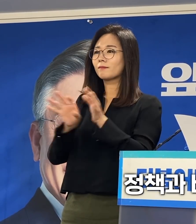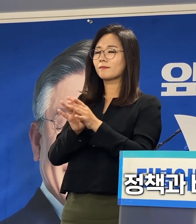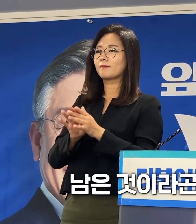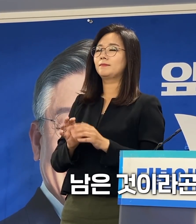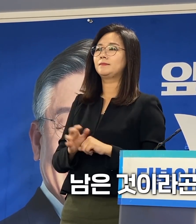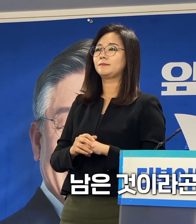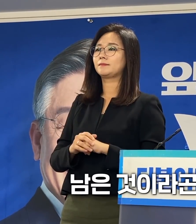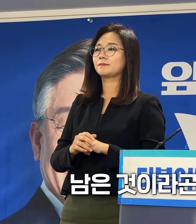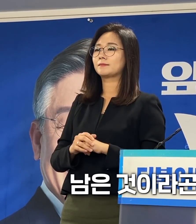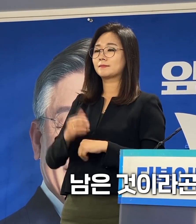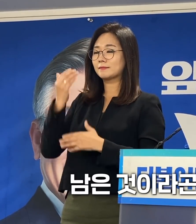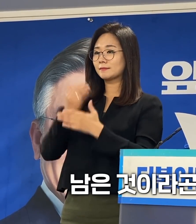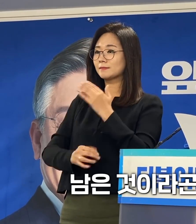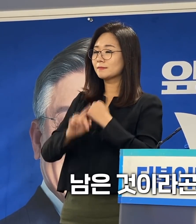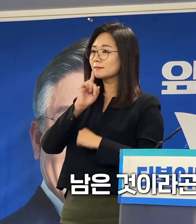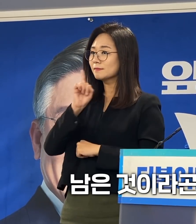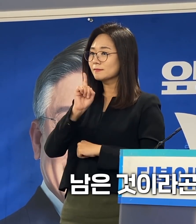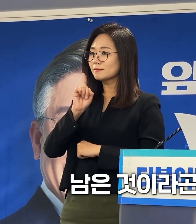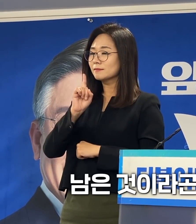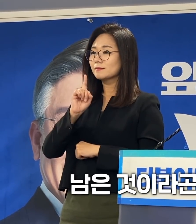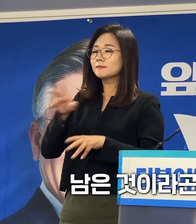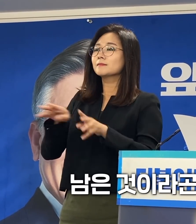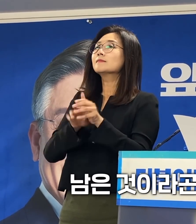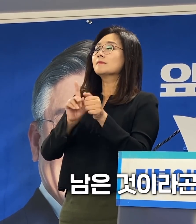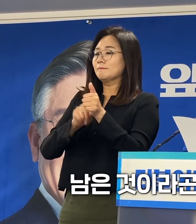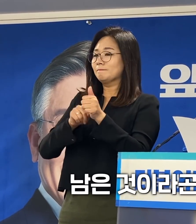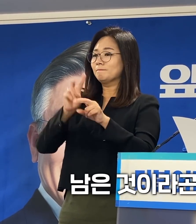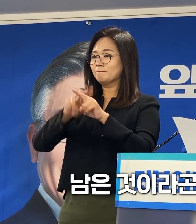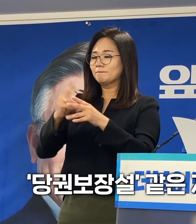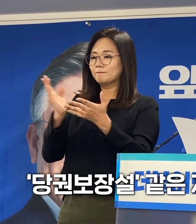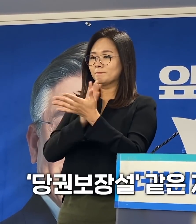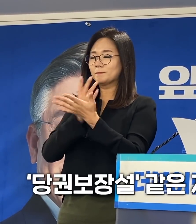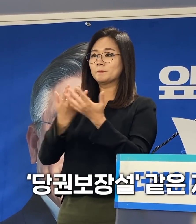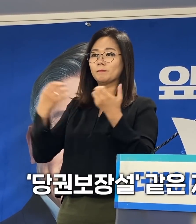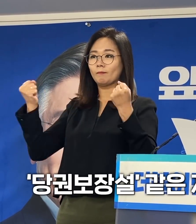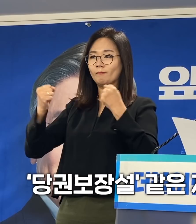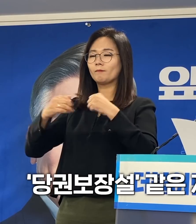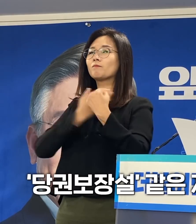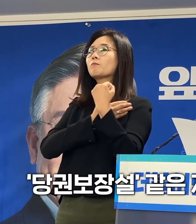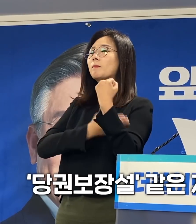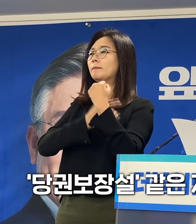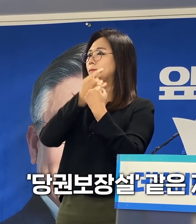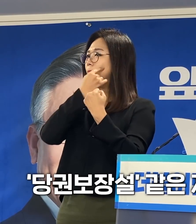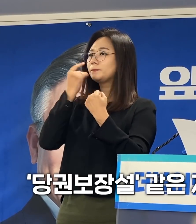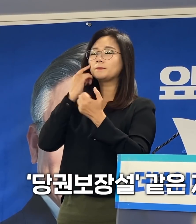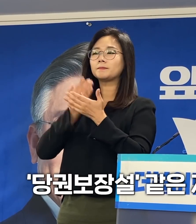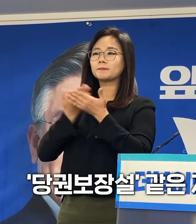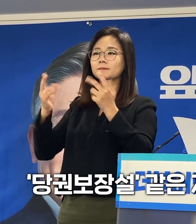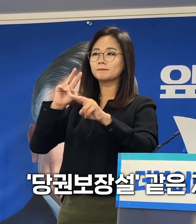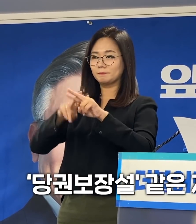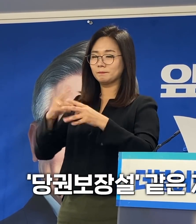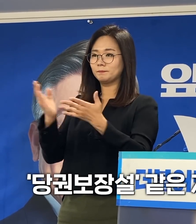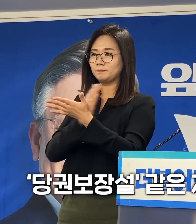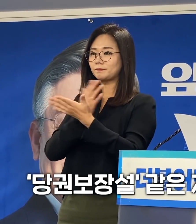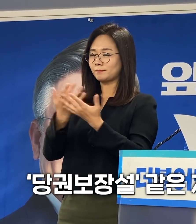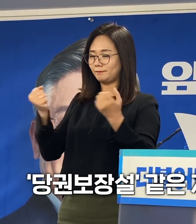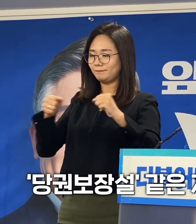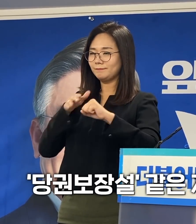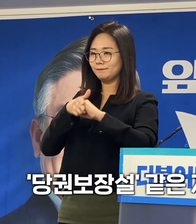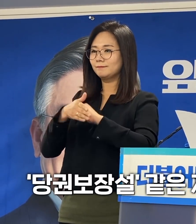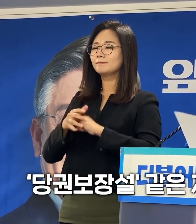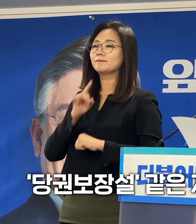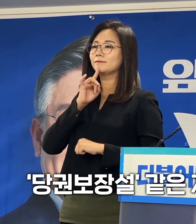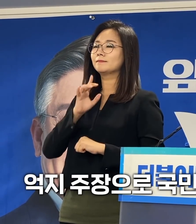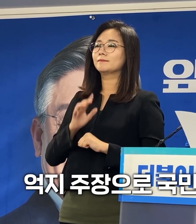실종됐습니다. 남은 것이라곤 총리설, 입각설, 당권 보장설 같은 자리 나눠먹기